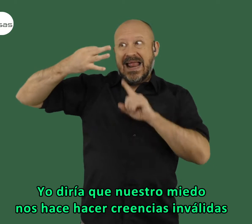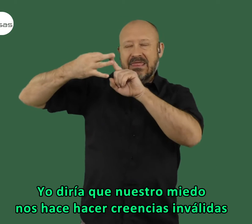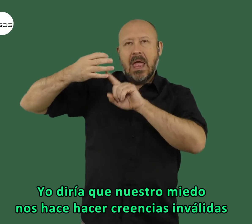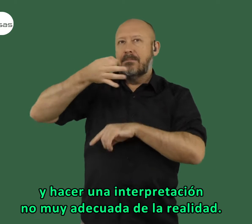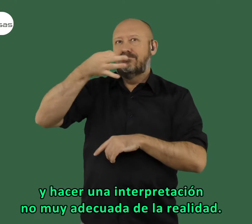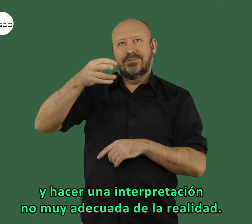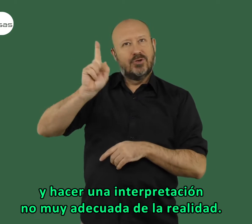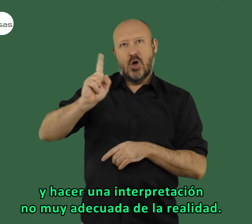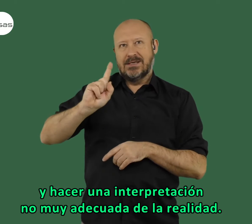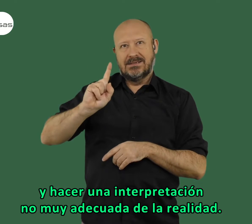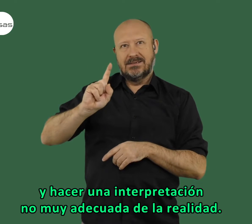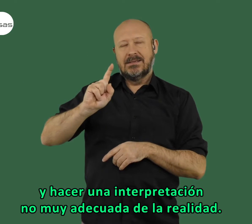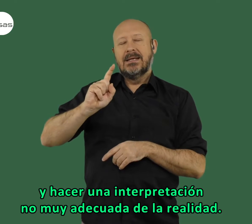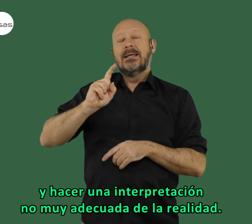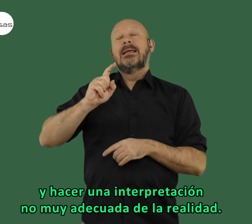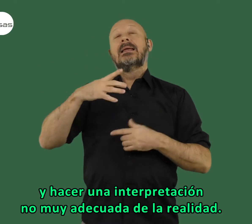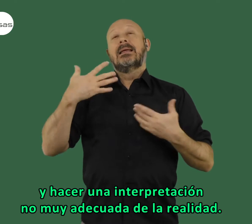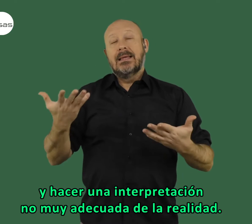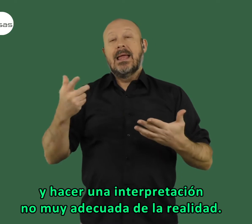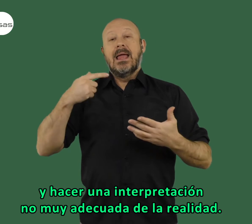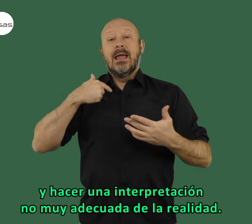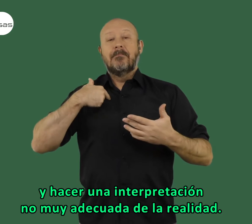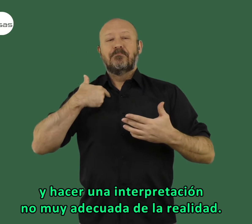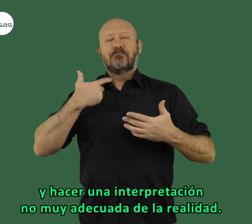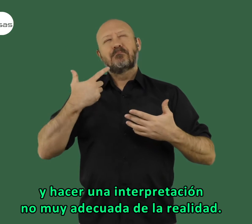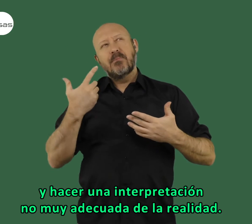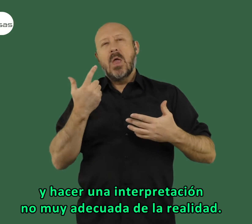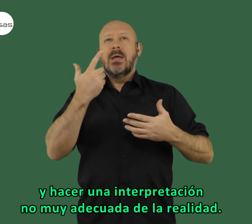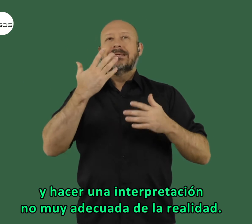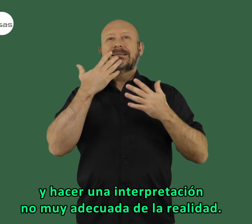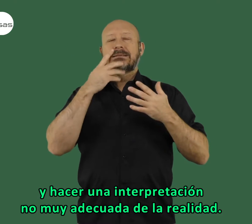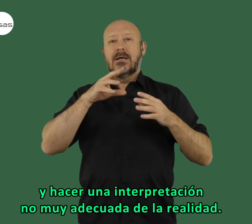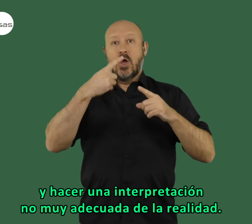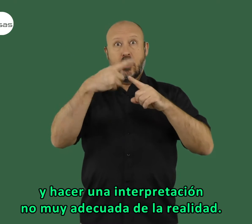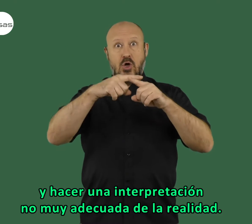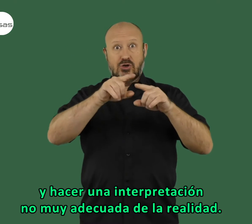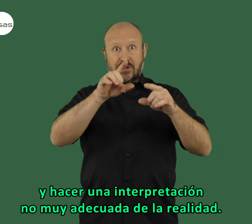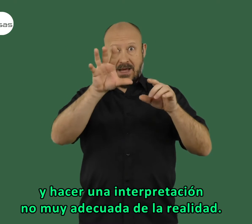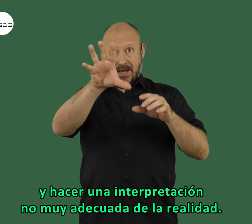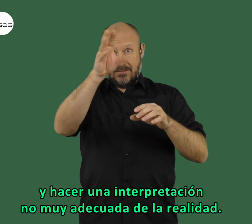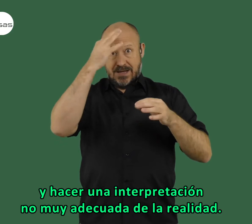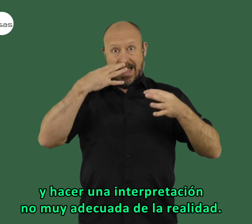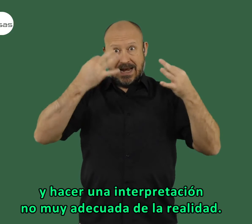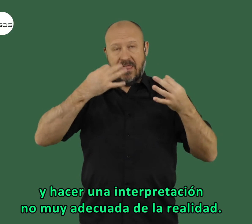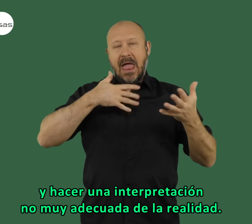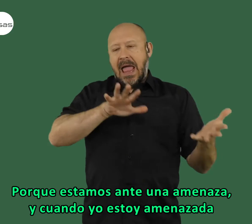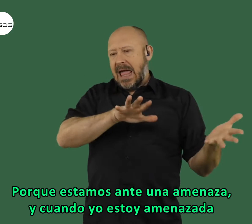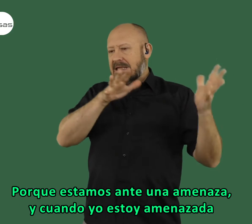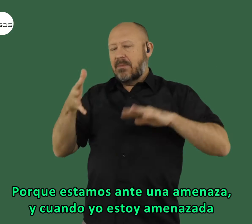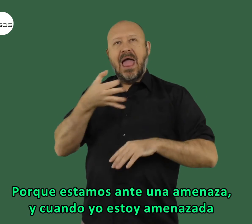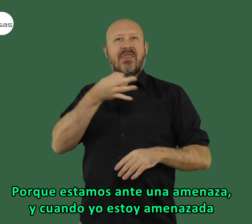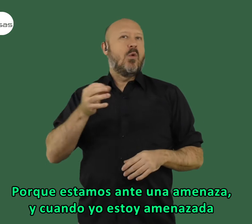creencias inválidas y hacer una interpretación no muy adecuada de la